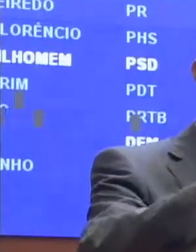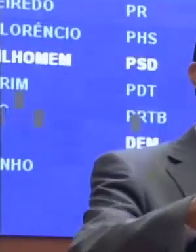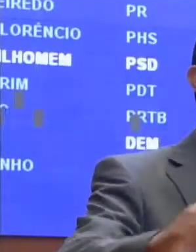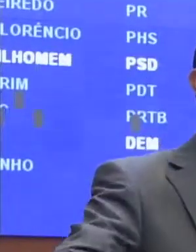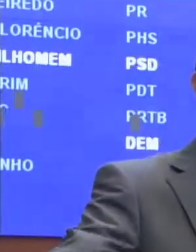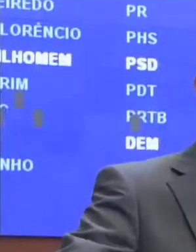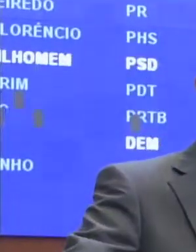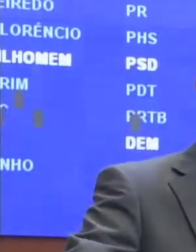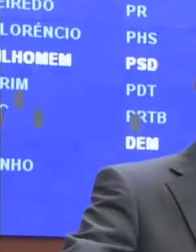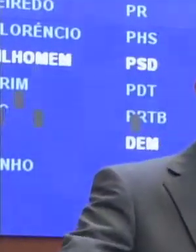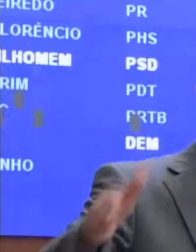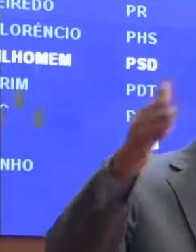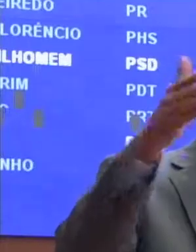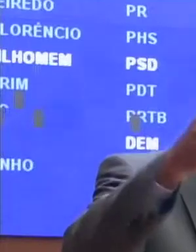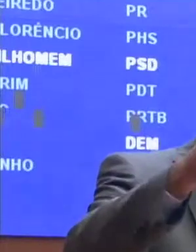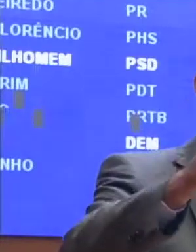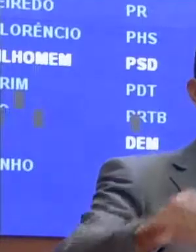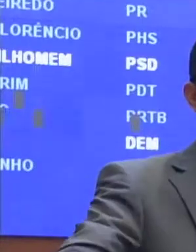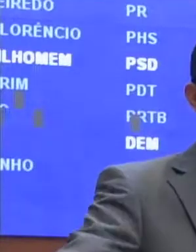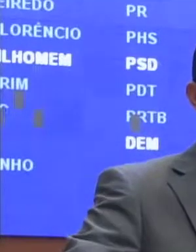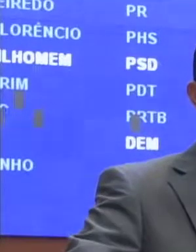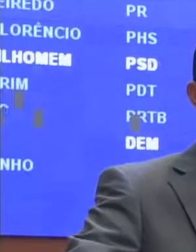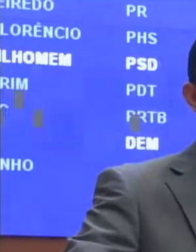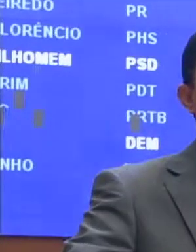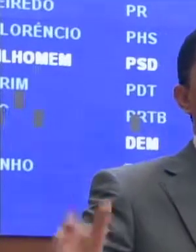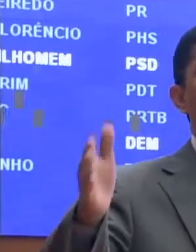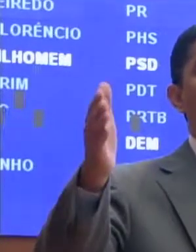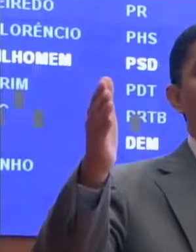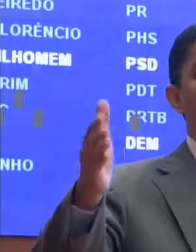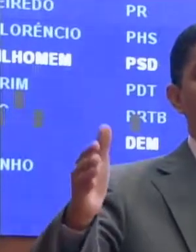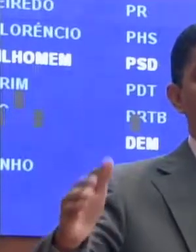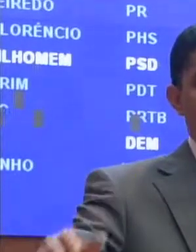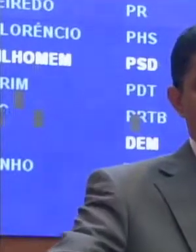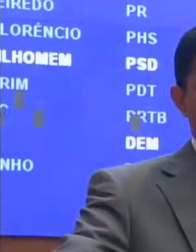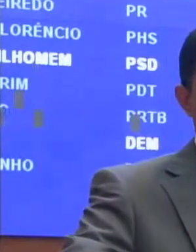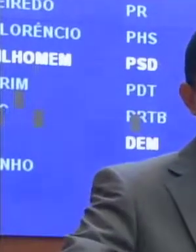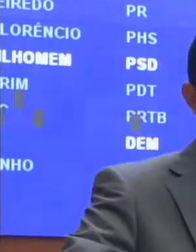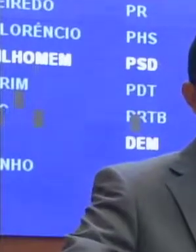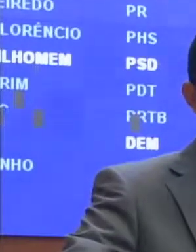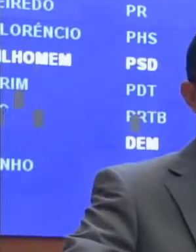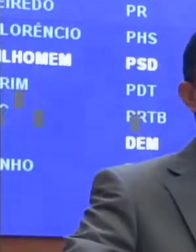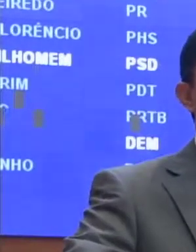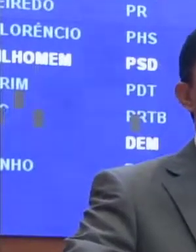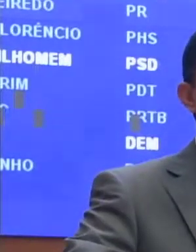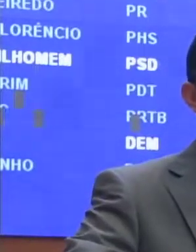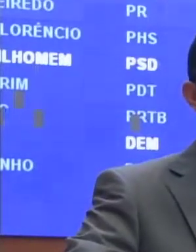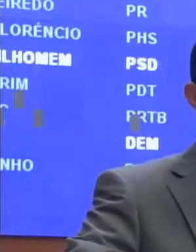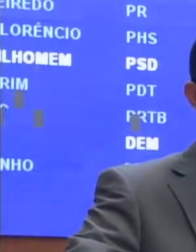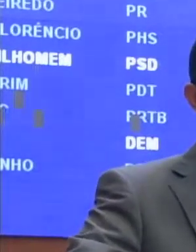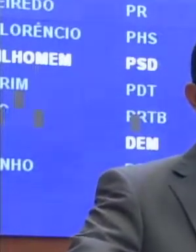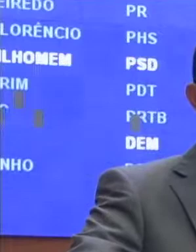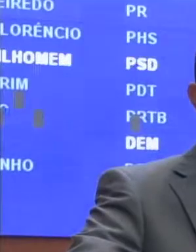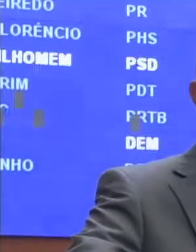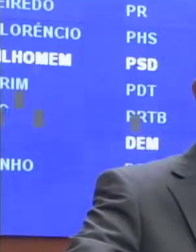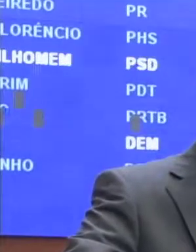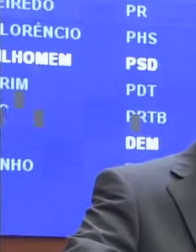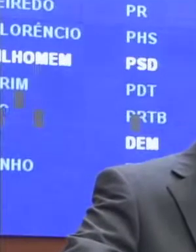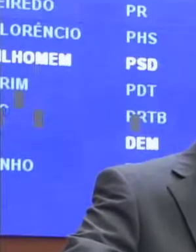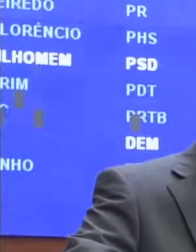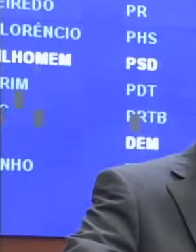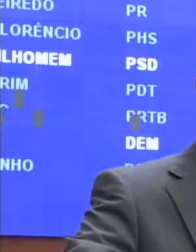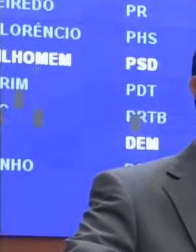beira da estrada, é na rodovia. E é um povoado grande, com mais de 3.000